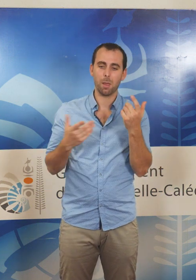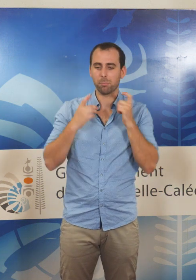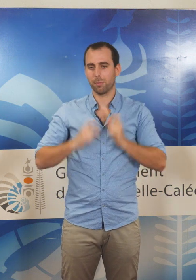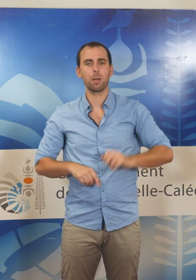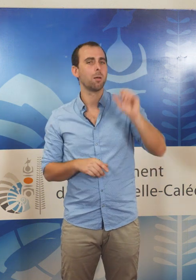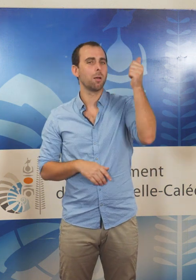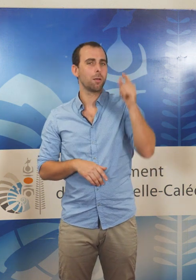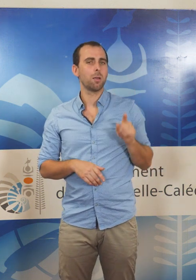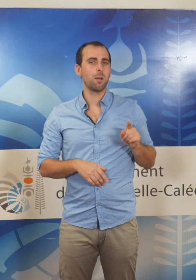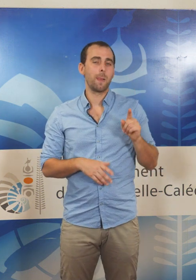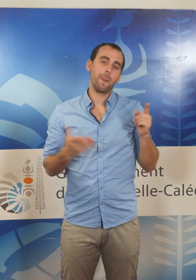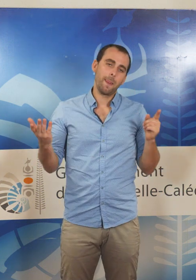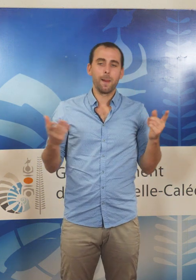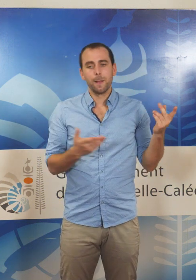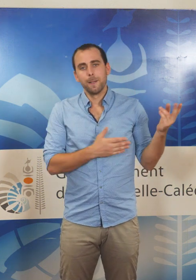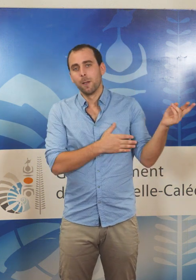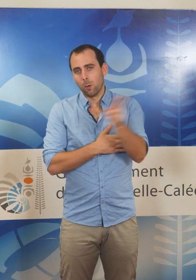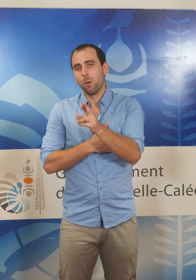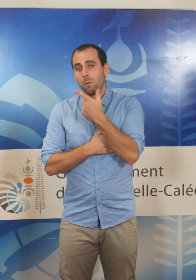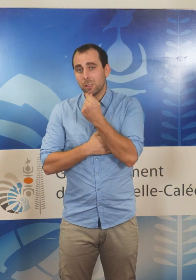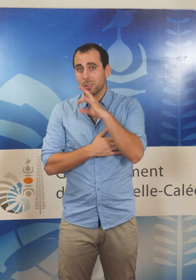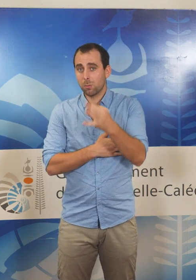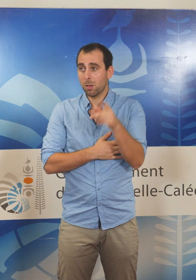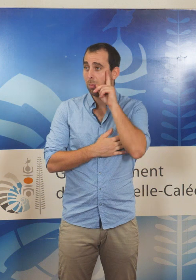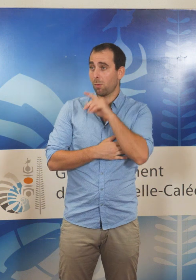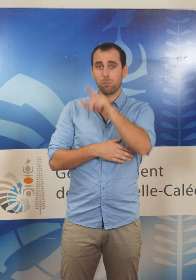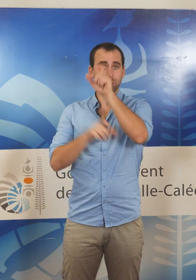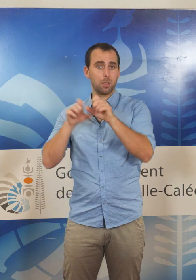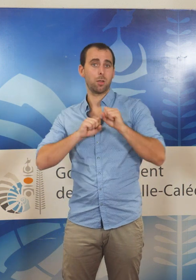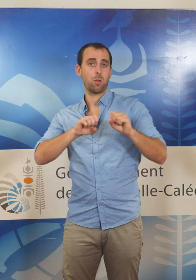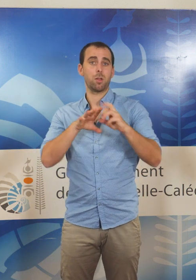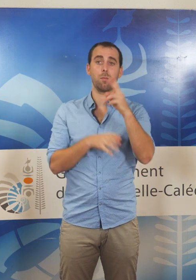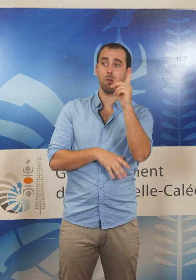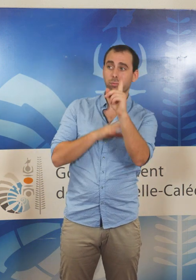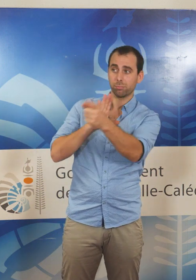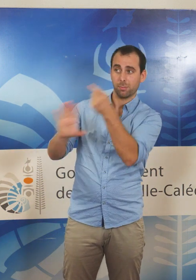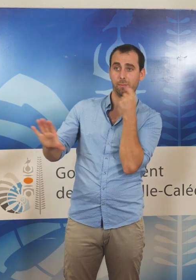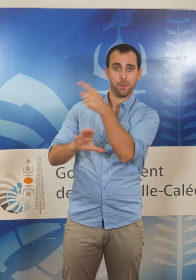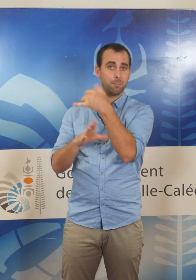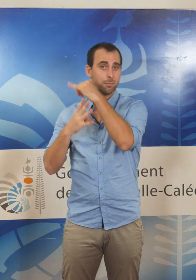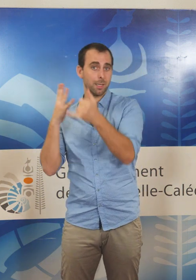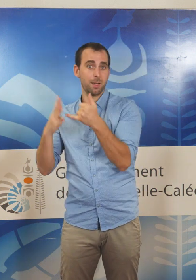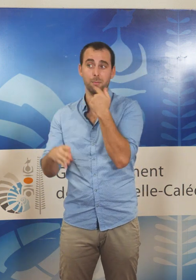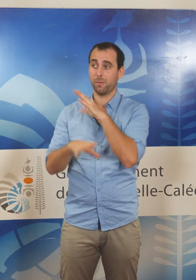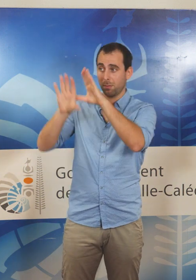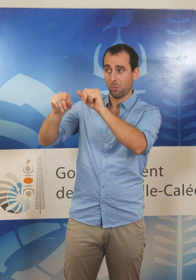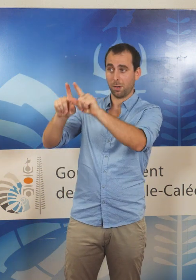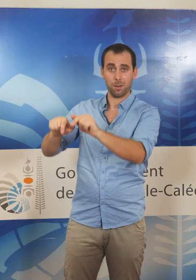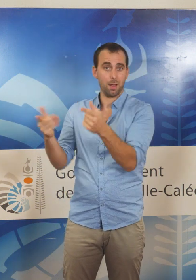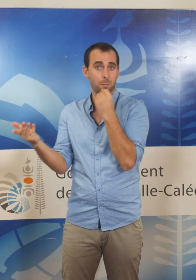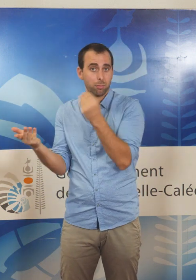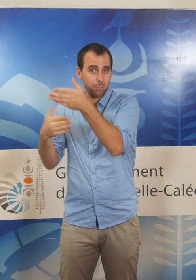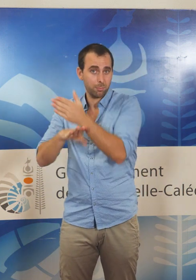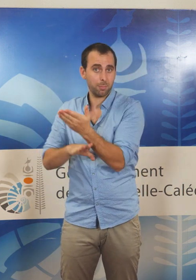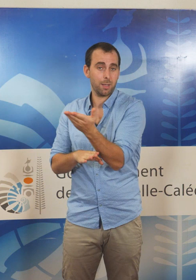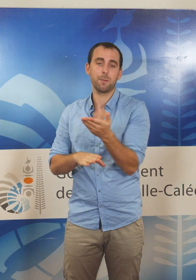façon plus facile, puisqu'on a beaucoup d'enseignants qui sont originaires des Îles et donc qui sont restés sur place. Mais